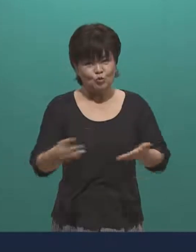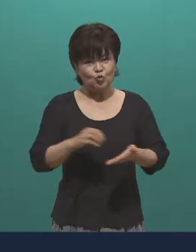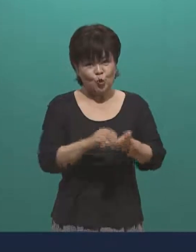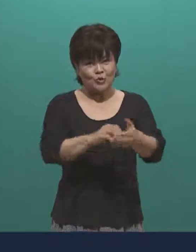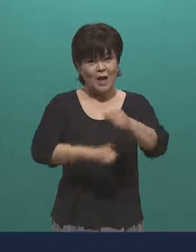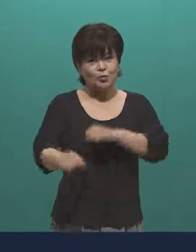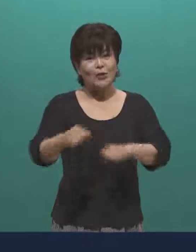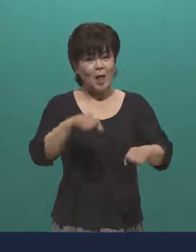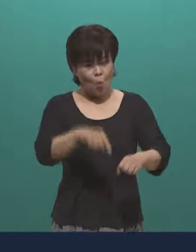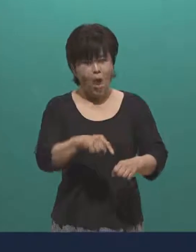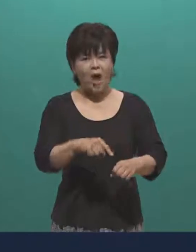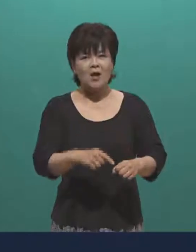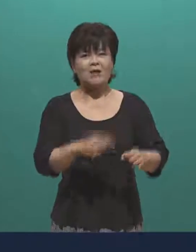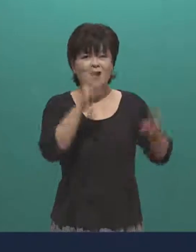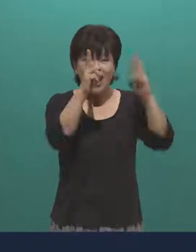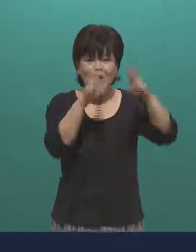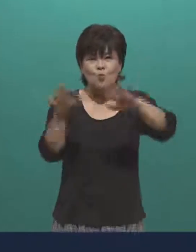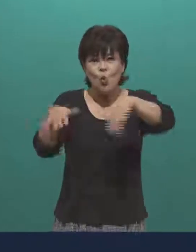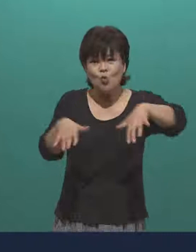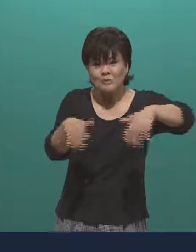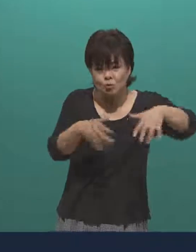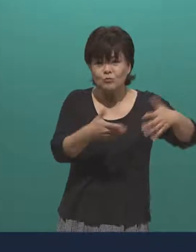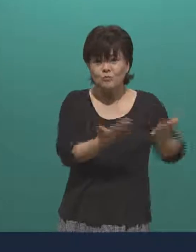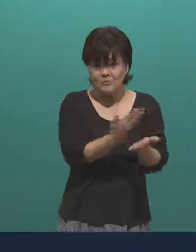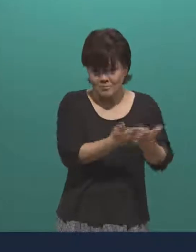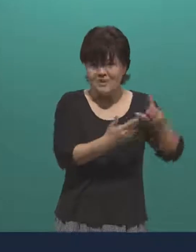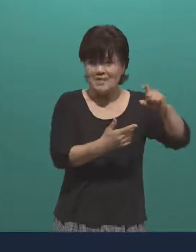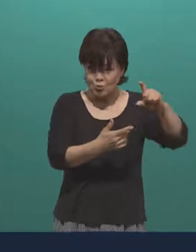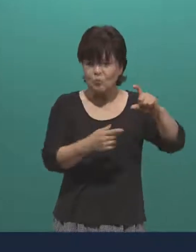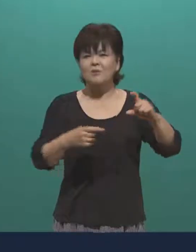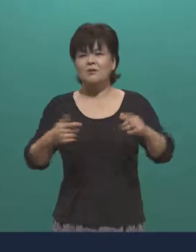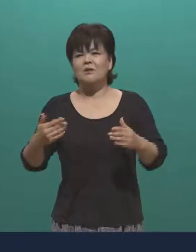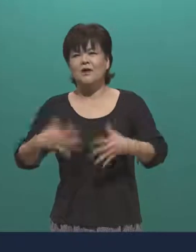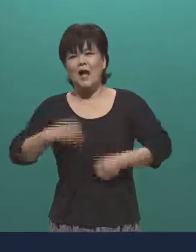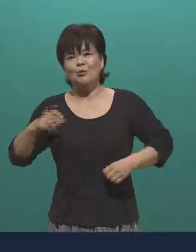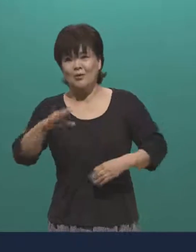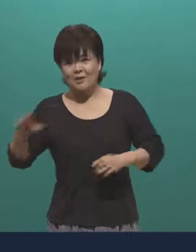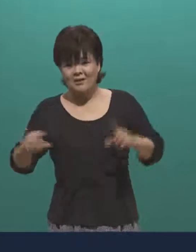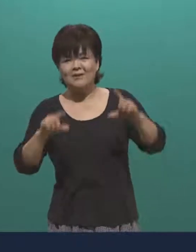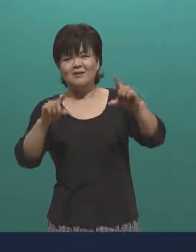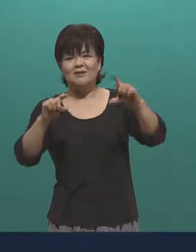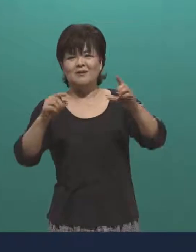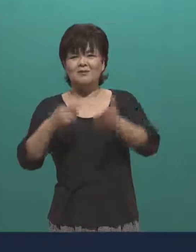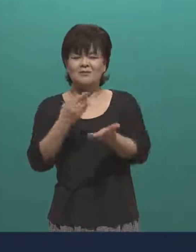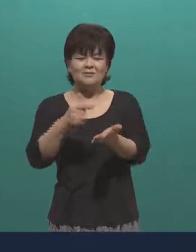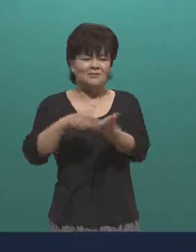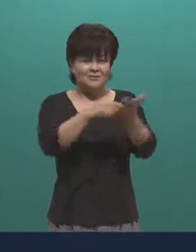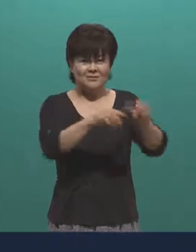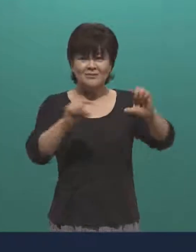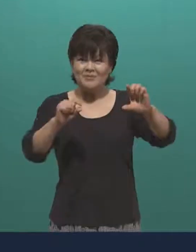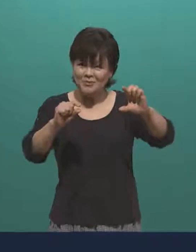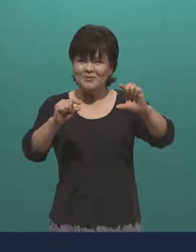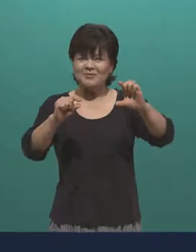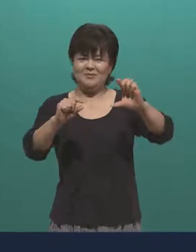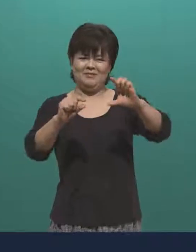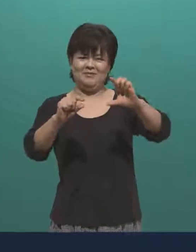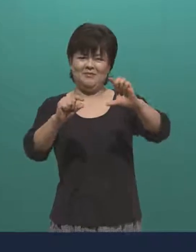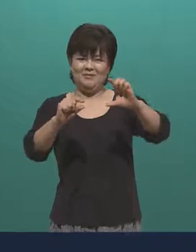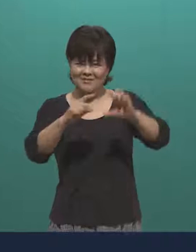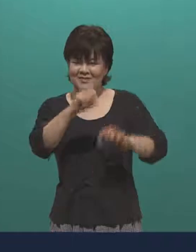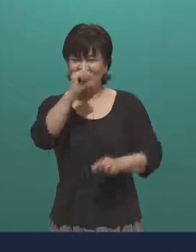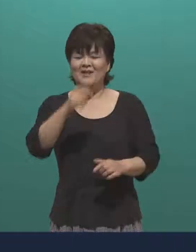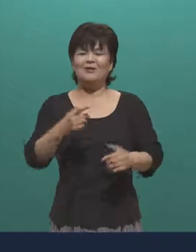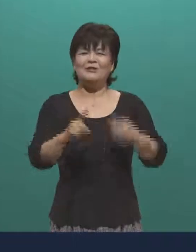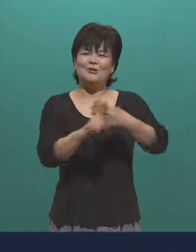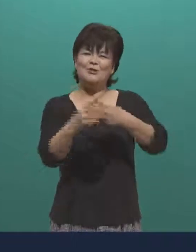今年も就職活動では学生側が有利な売り手市場と言われていて、主催